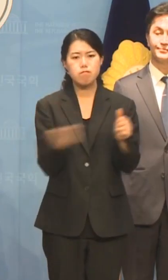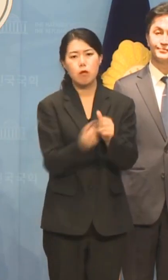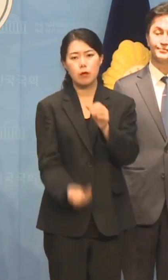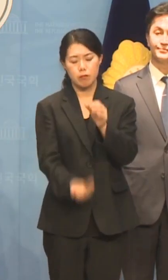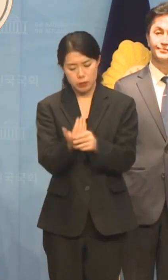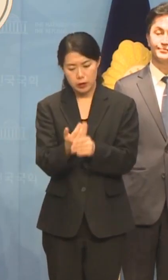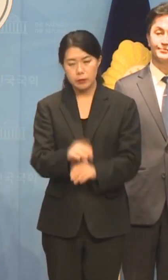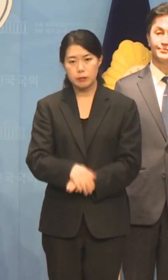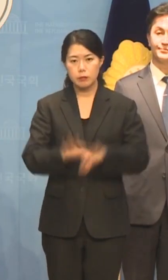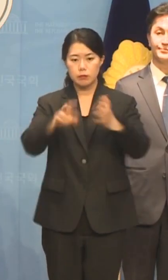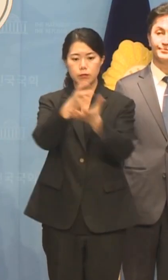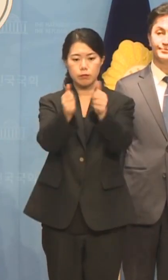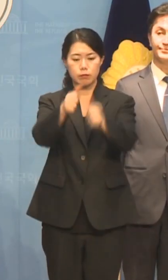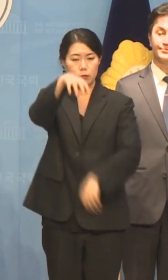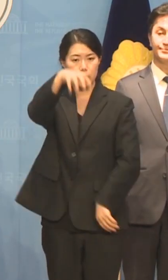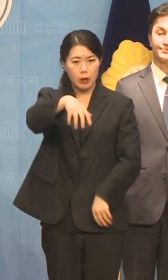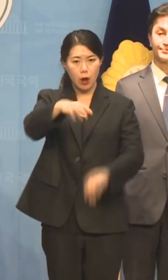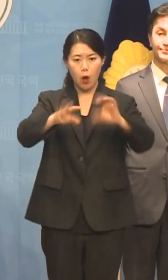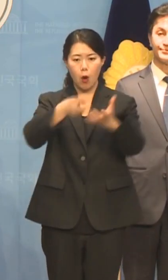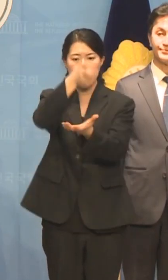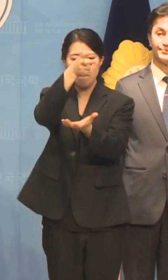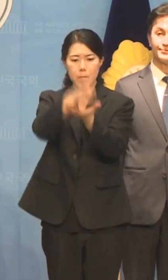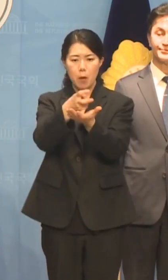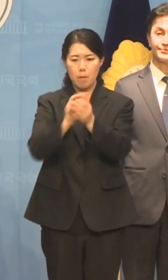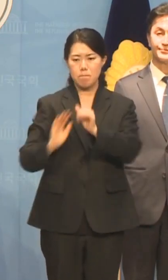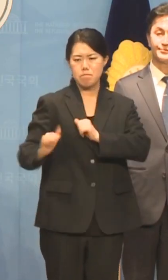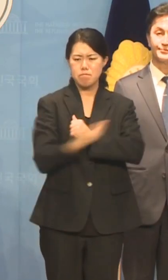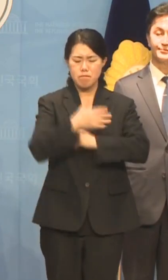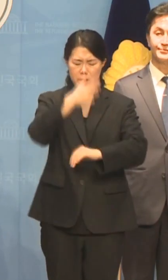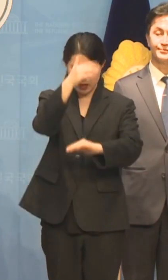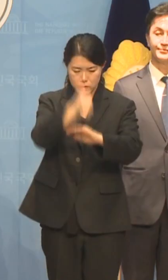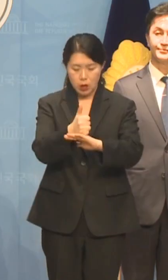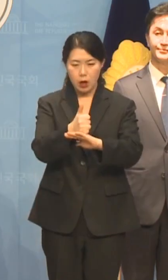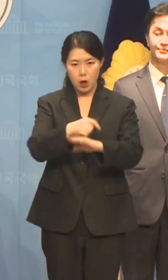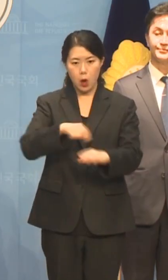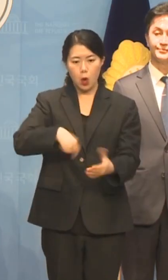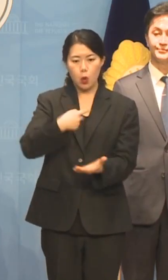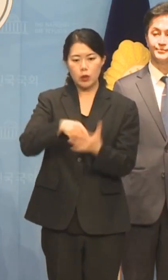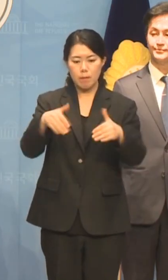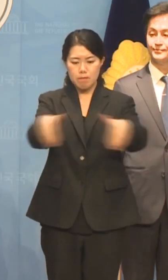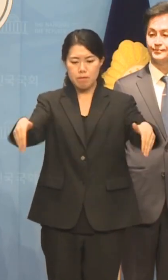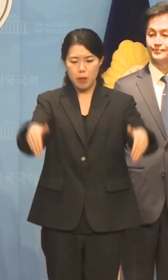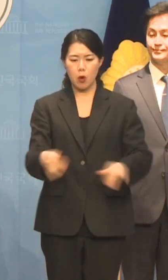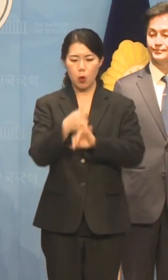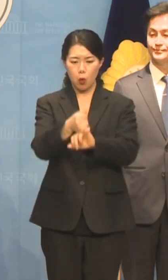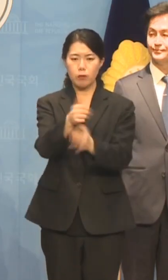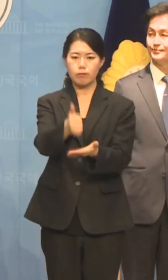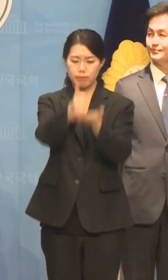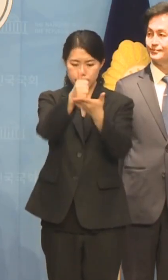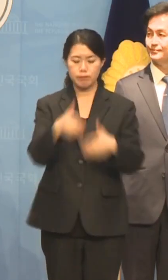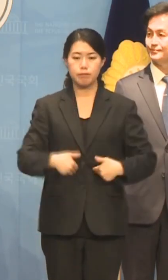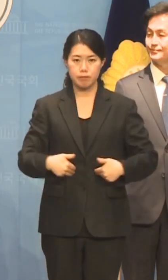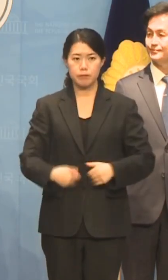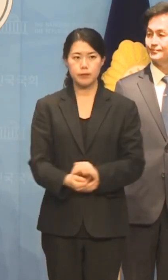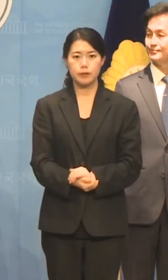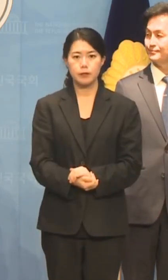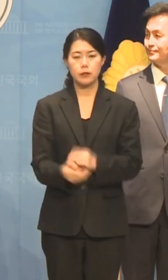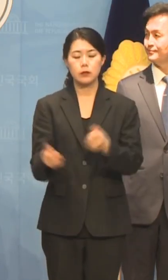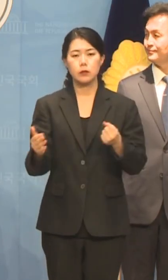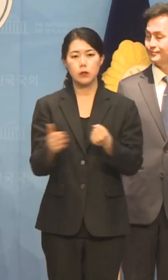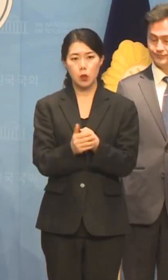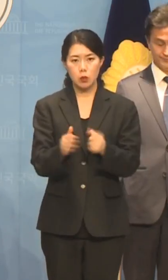헌법재판소는 헌법소의 최후의 보루로서 그 독립성은 반드시 존중되어야 한다. 이를